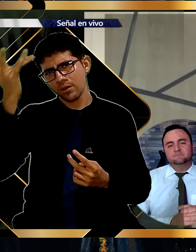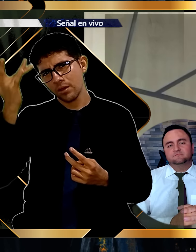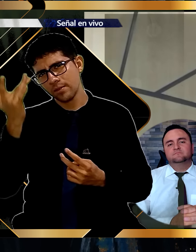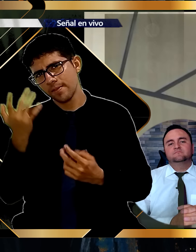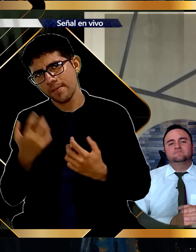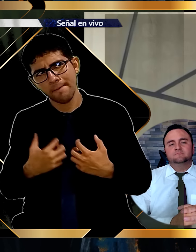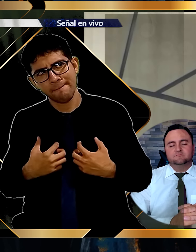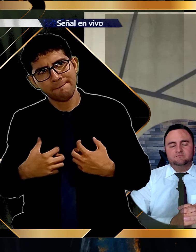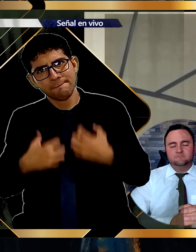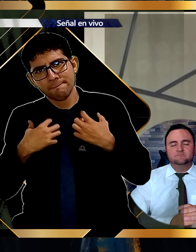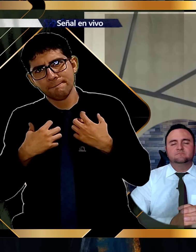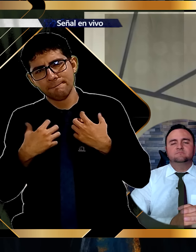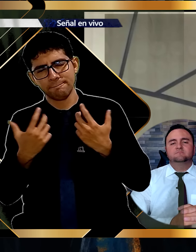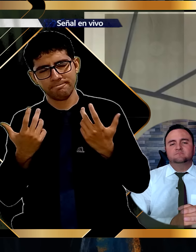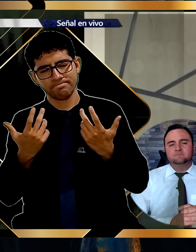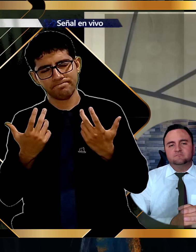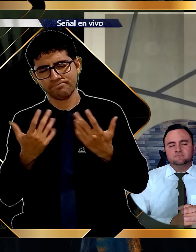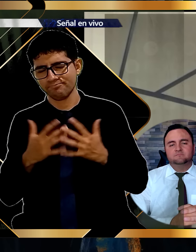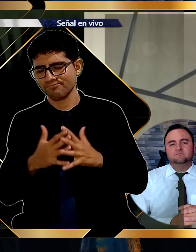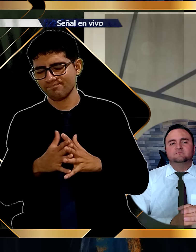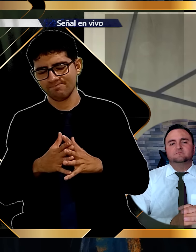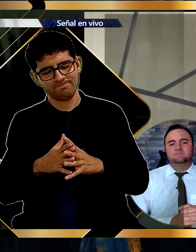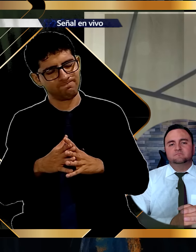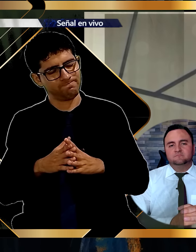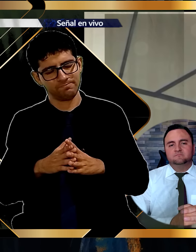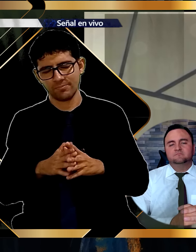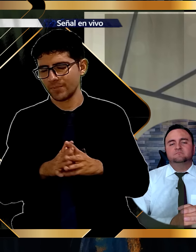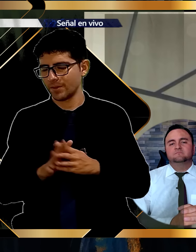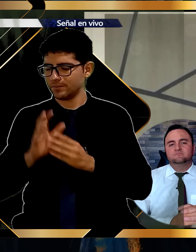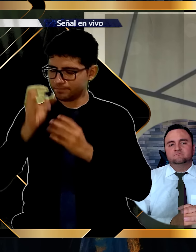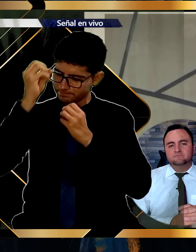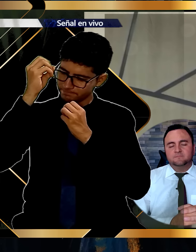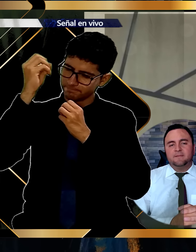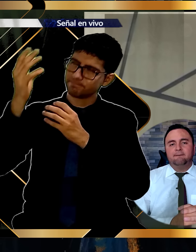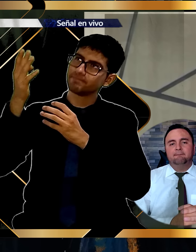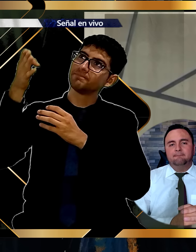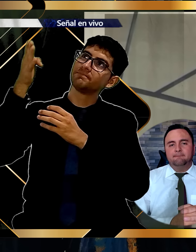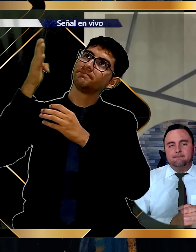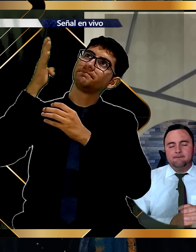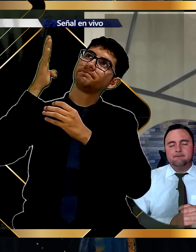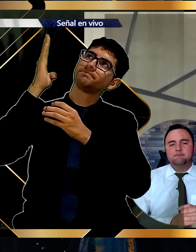Te aseguro en el temor de Dios que tú no estarás aquí.